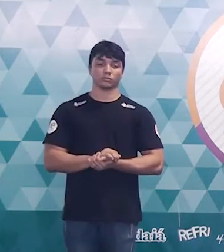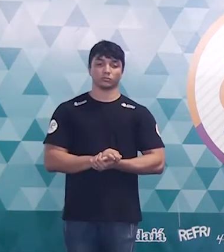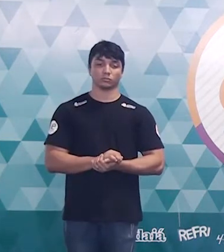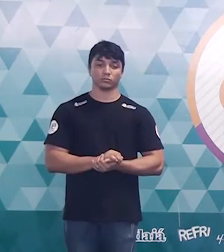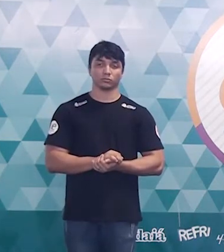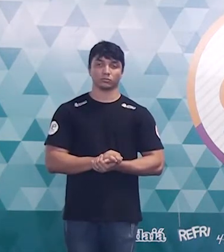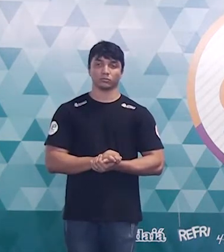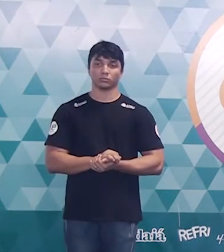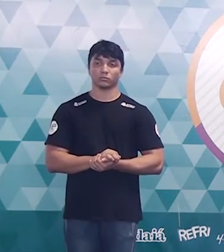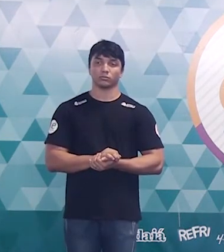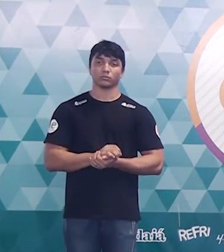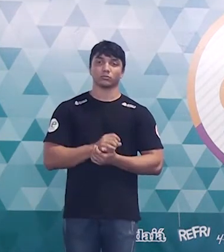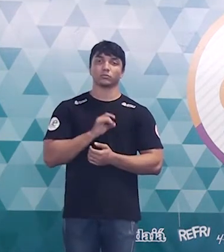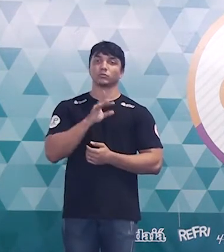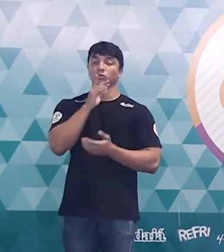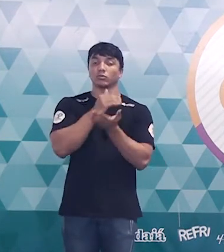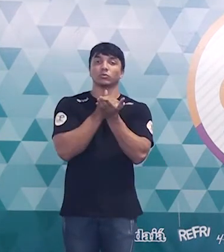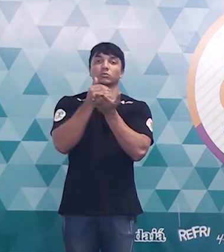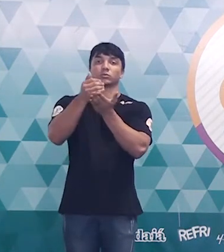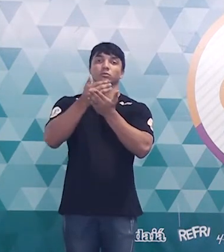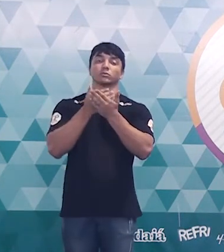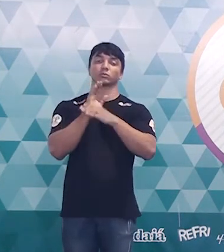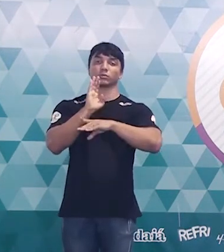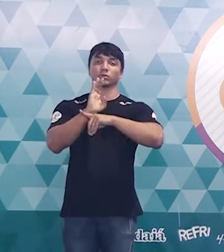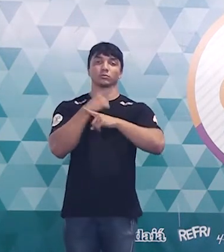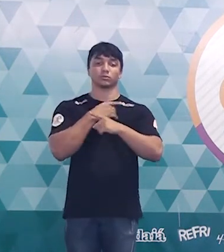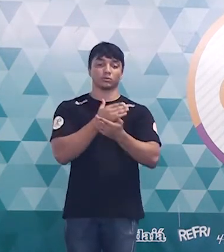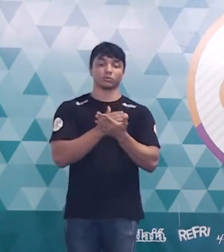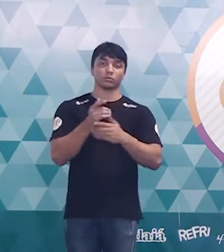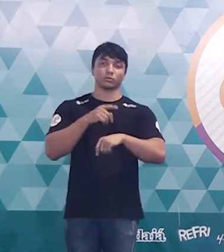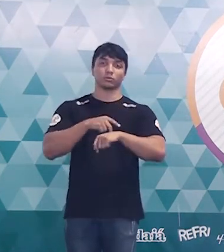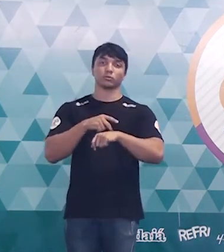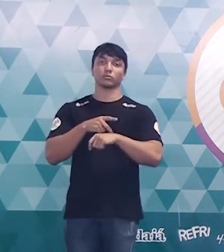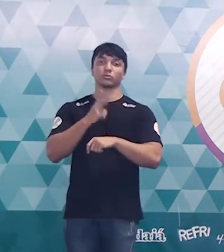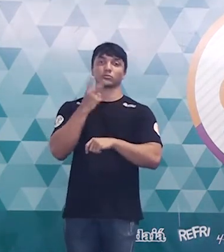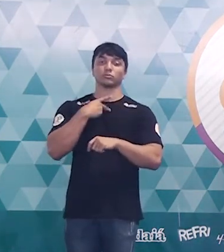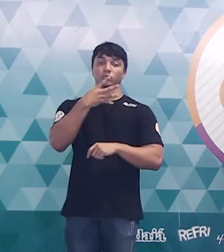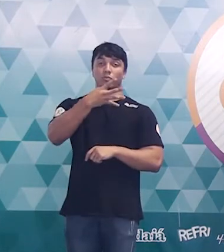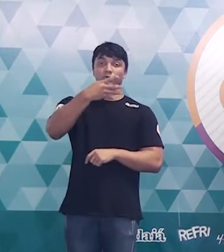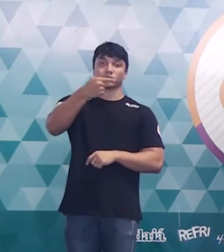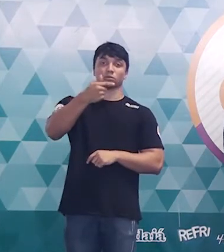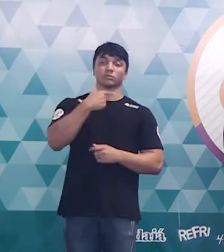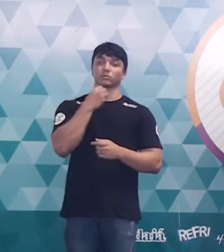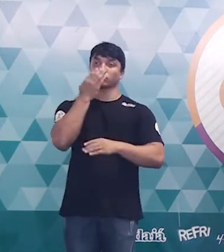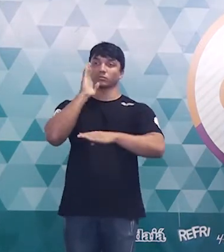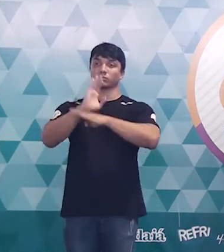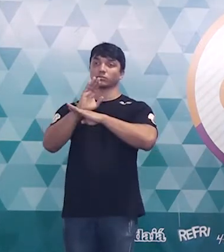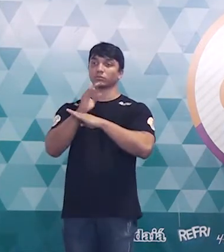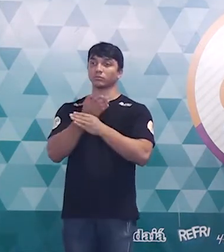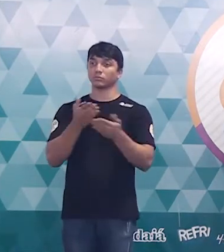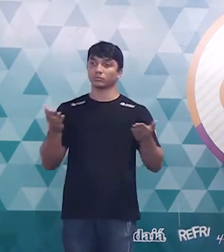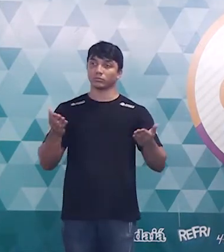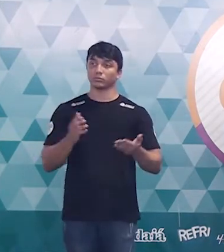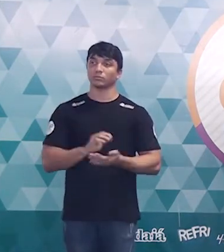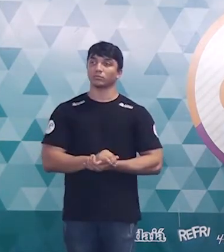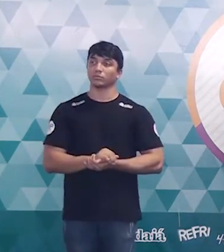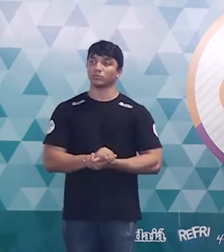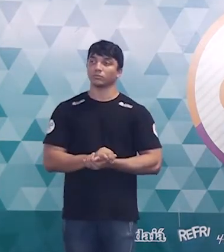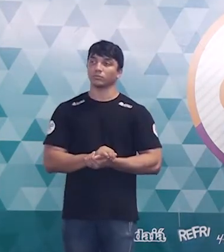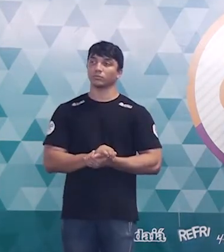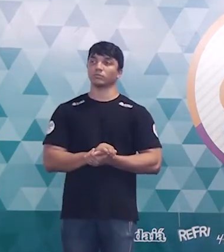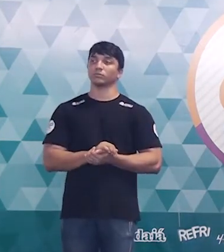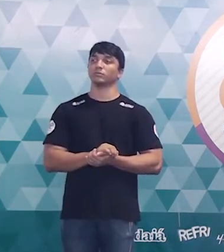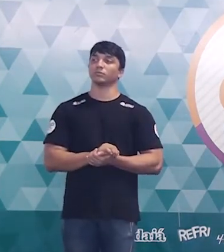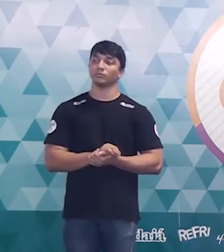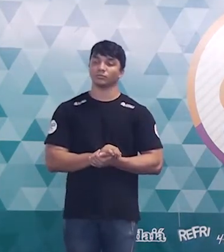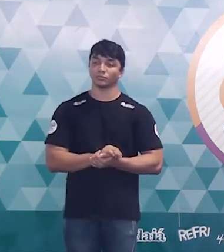3.721. É só para começar a nossa tarde, são 2h47 em Fortaleza. Boa tarde, Fortaleza.